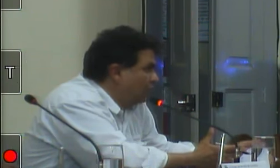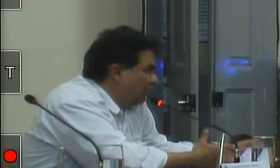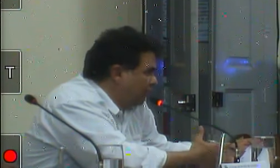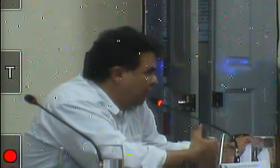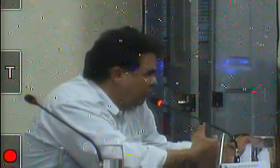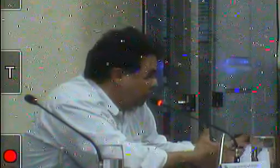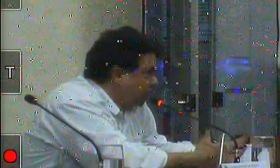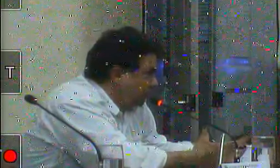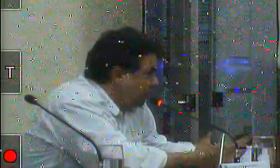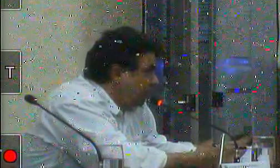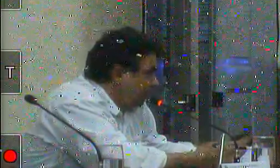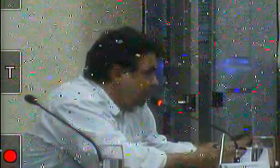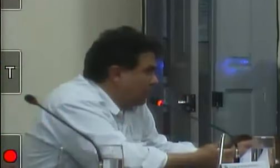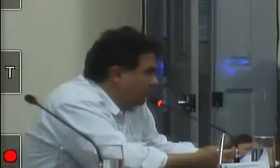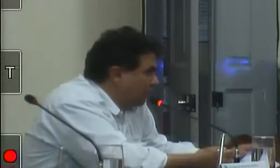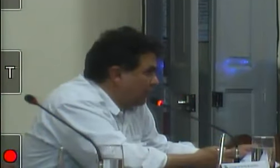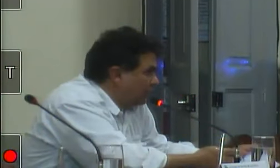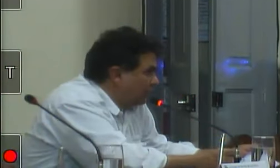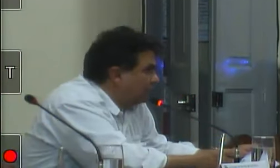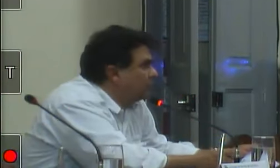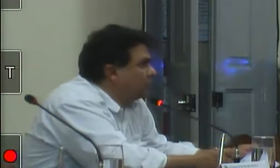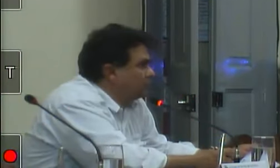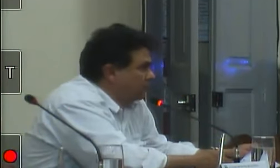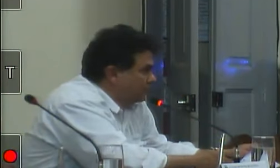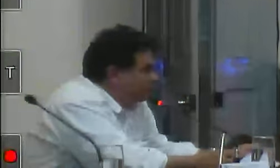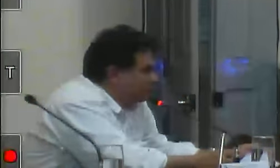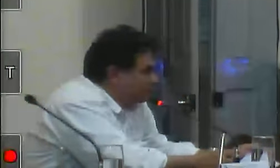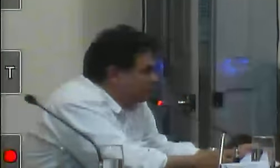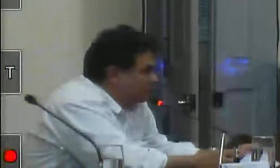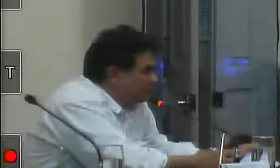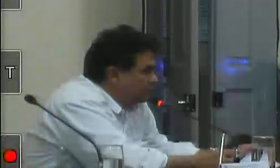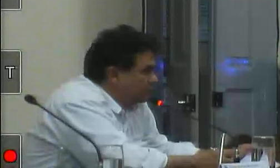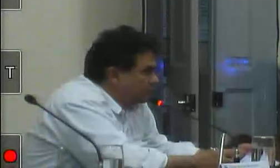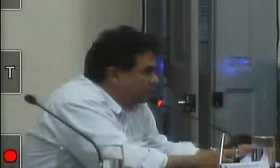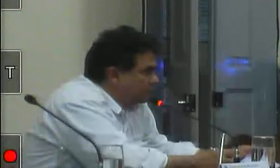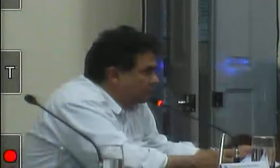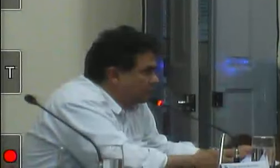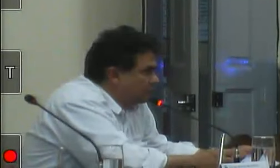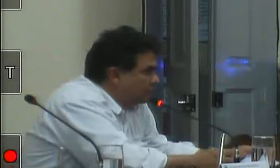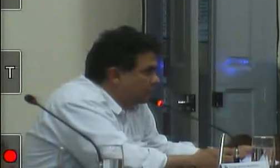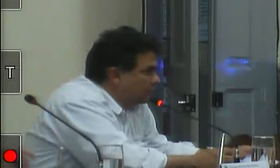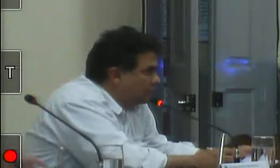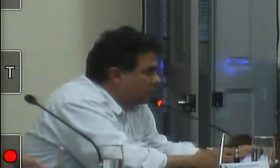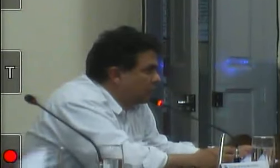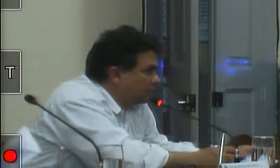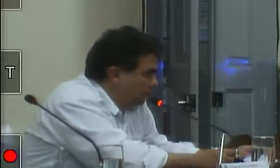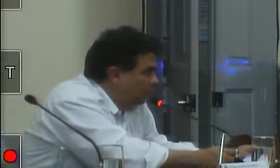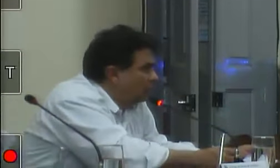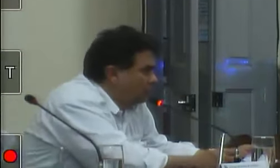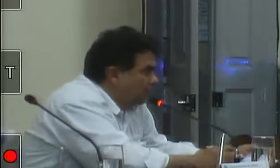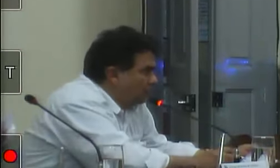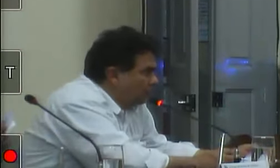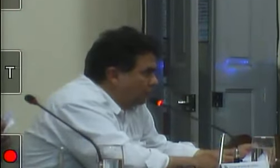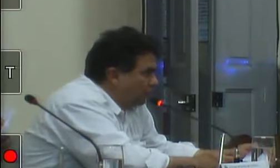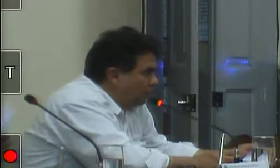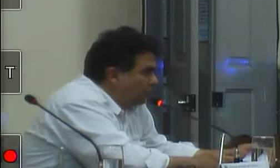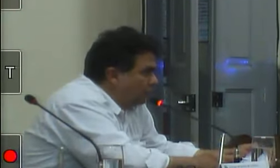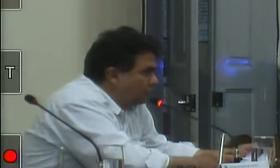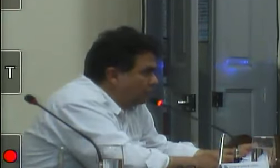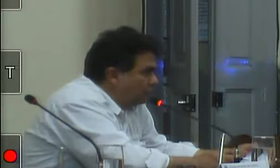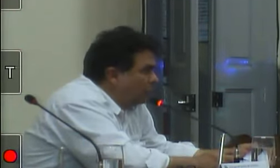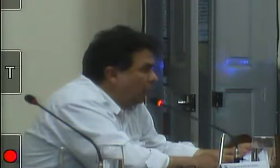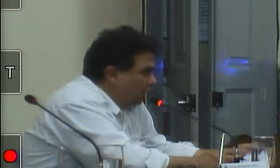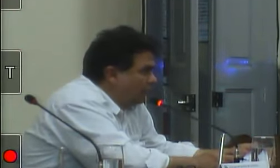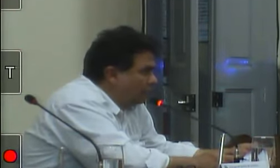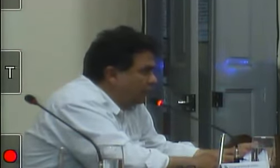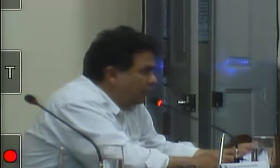dobrou, né? Vai dar para construir... A primeira era 200, depois passou para 400 e agora passou para 700. Até 700. Nós até ficamos surpresos